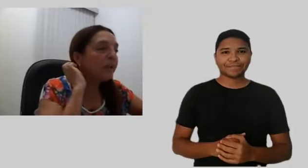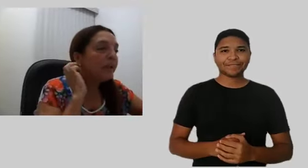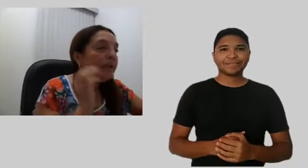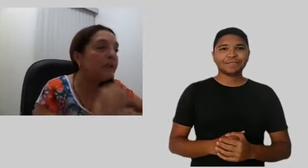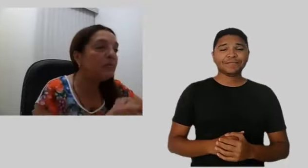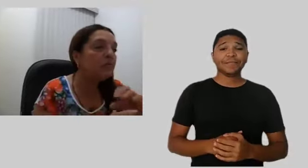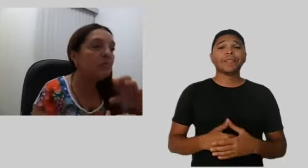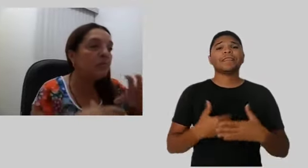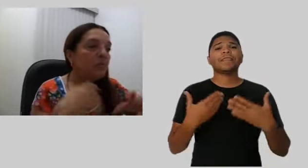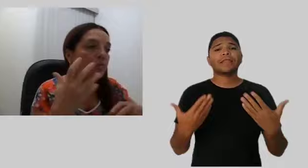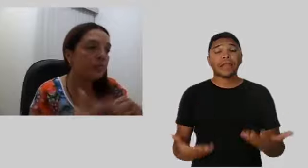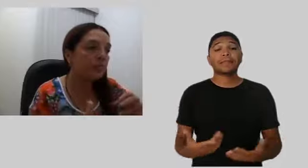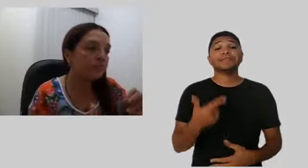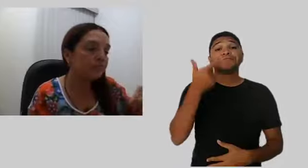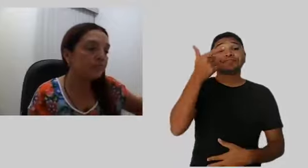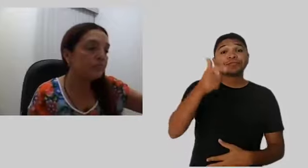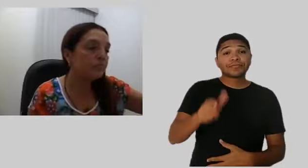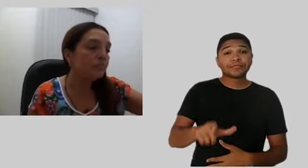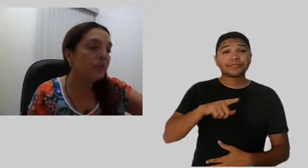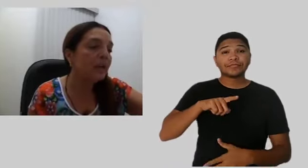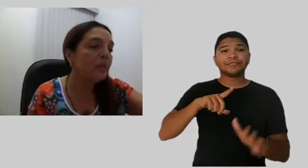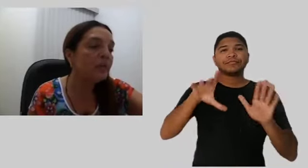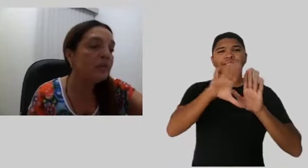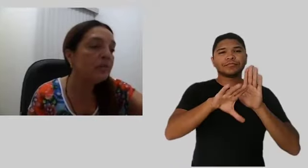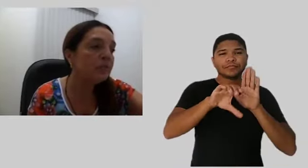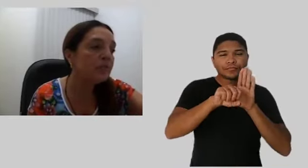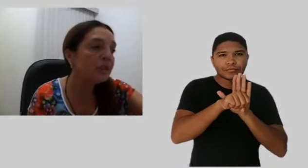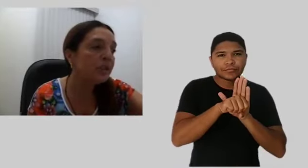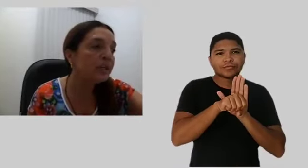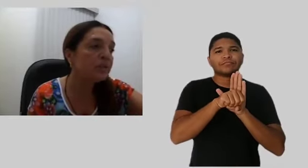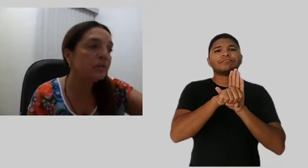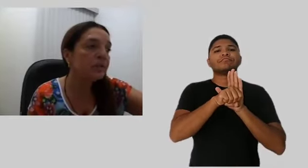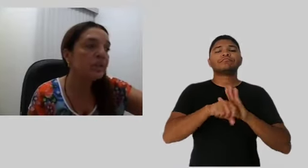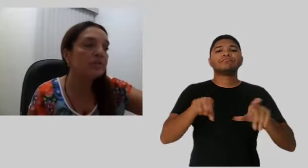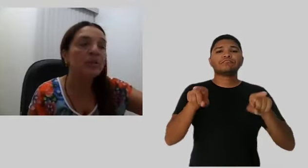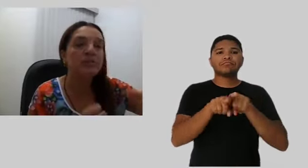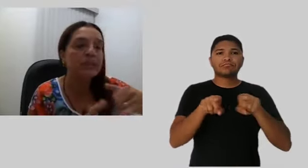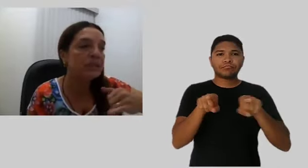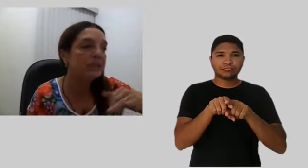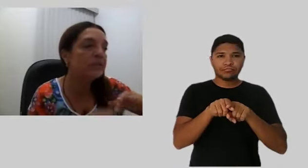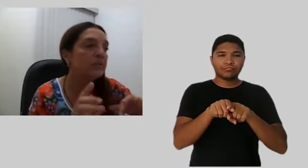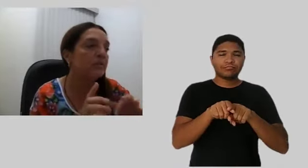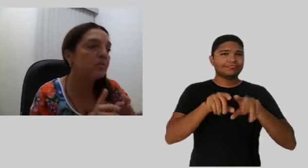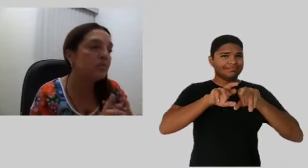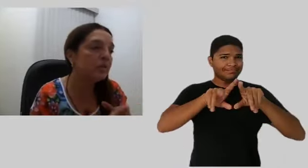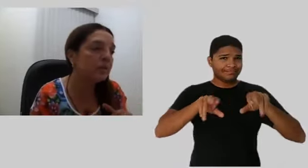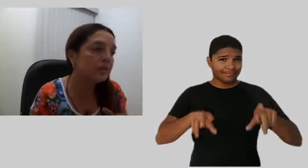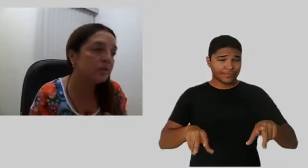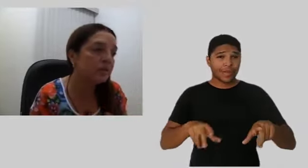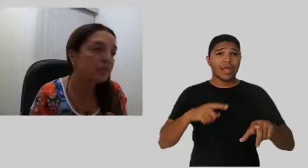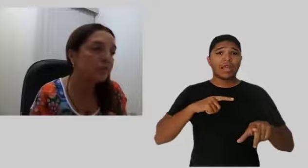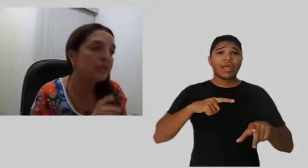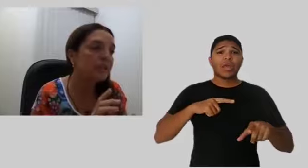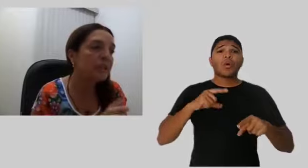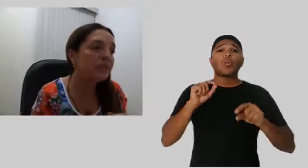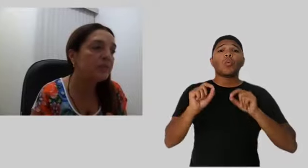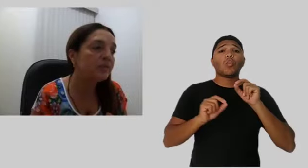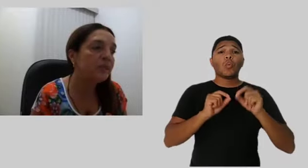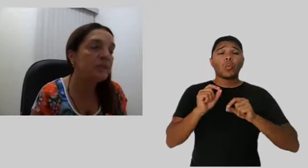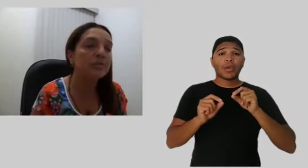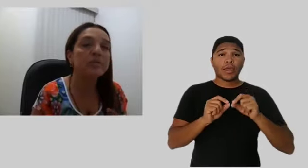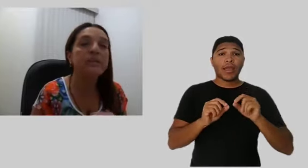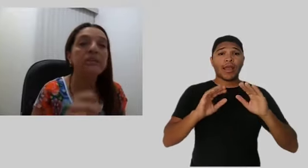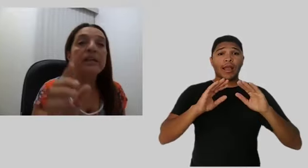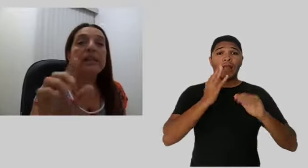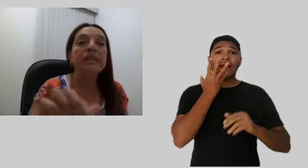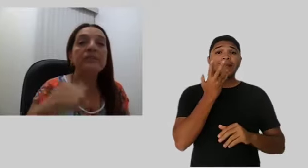dominava. Então, no outro estágio, que é o estágio da abstração, dos conceitos potenciais